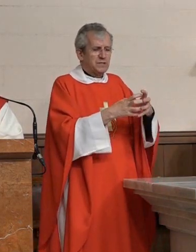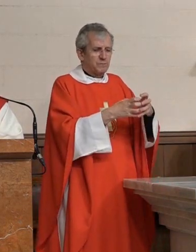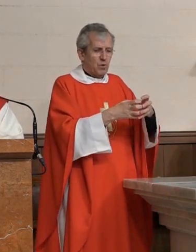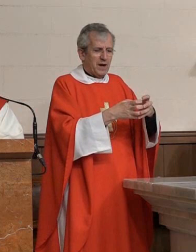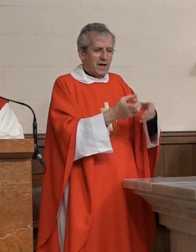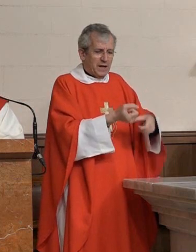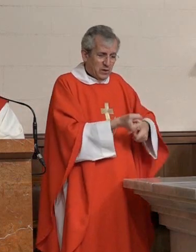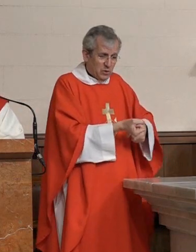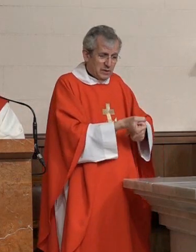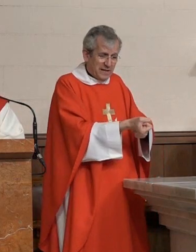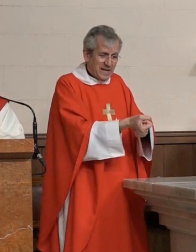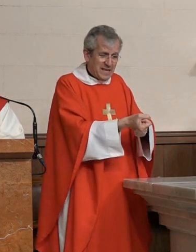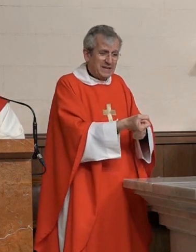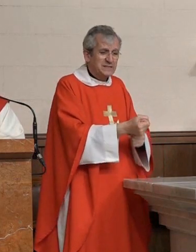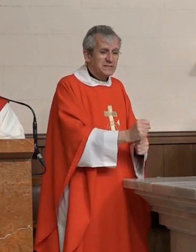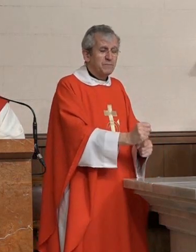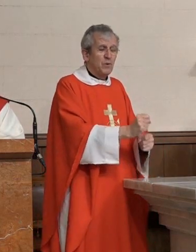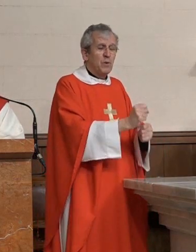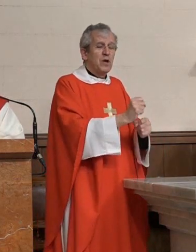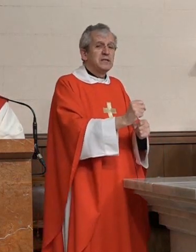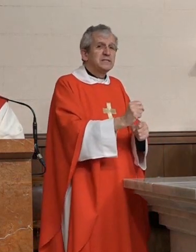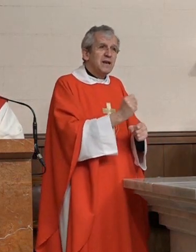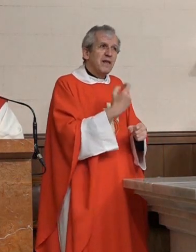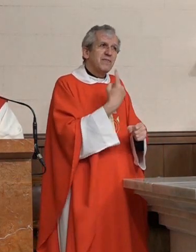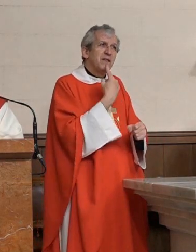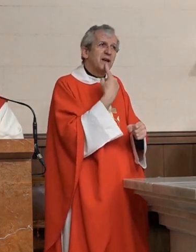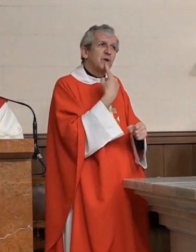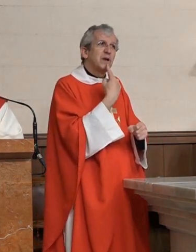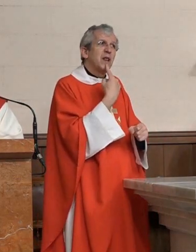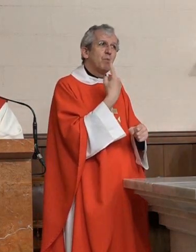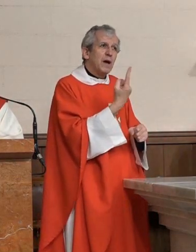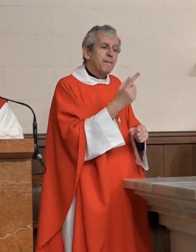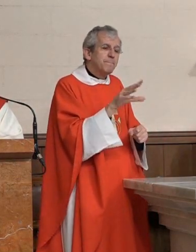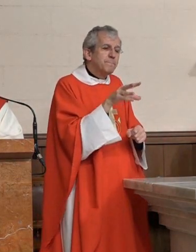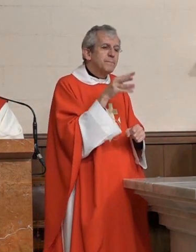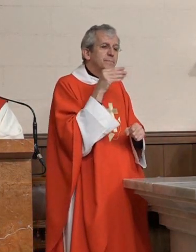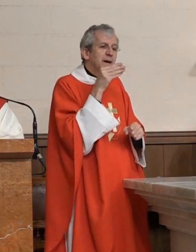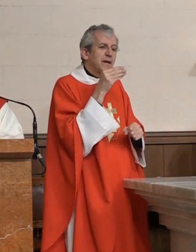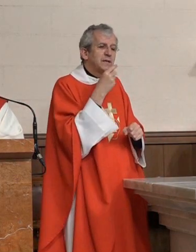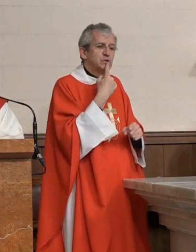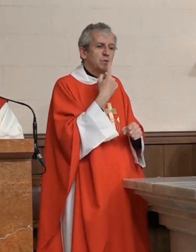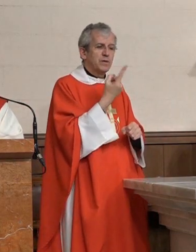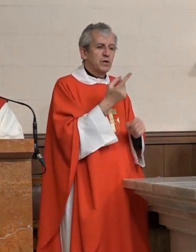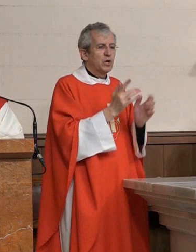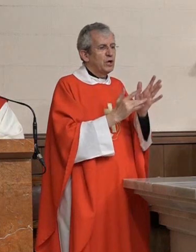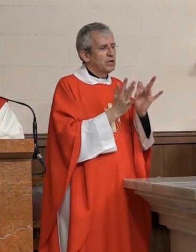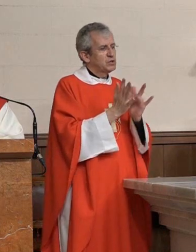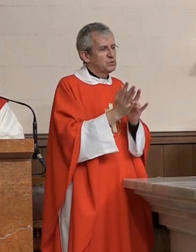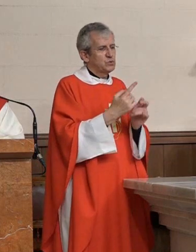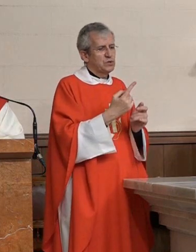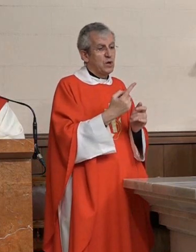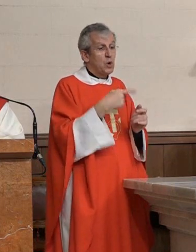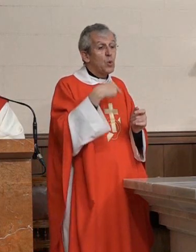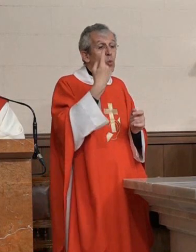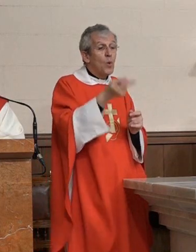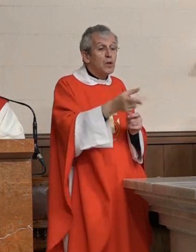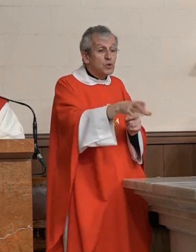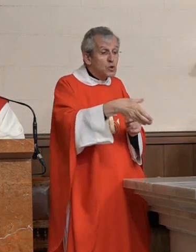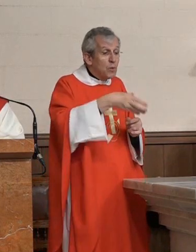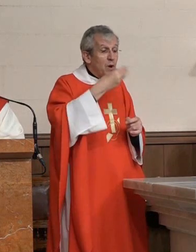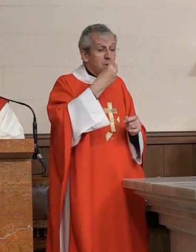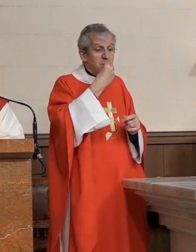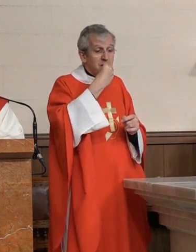empapada en vinagre a una caña de hisopo, se la acercaron a la boca. Jesús, cuando tomó el